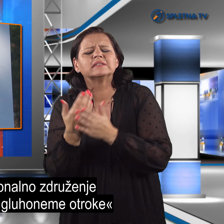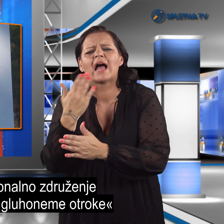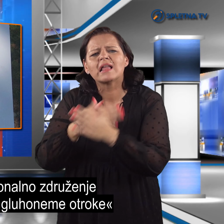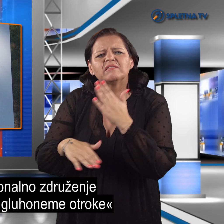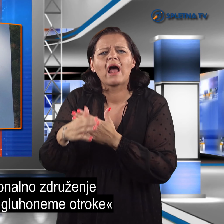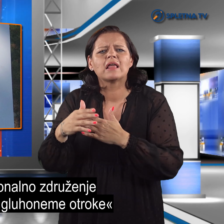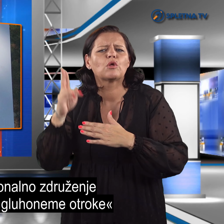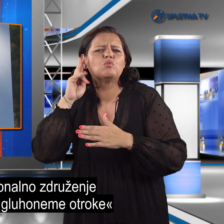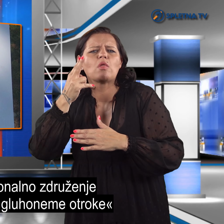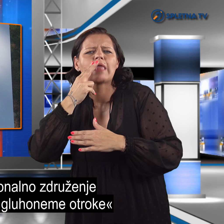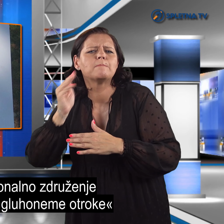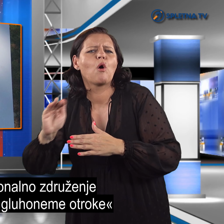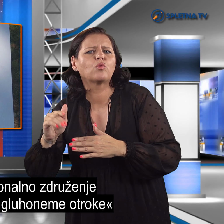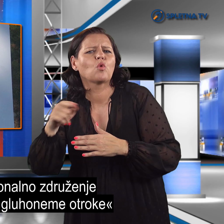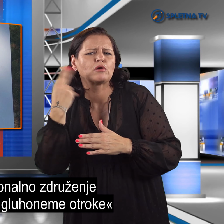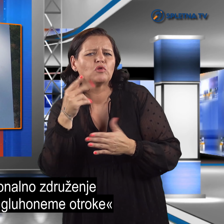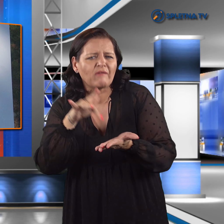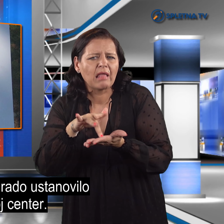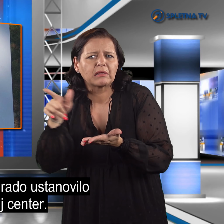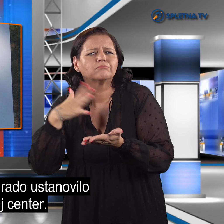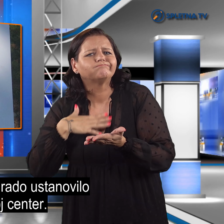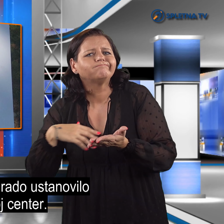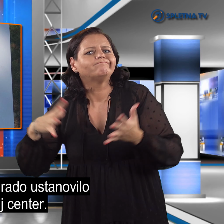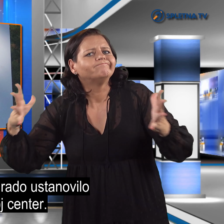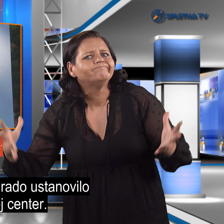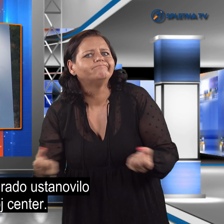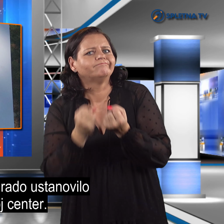otroke v Sloveniji rado ustanovilo svoj center.